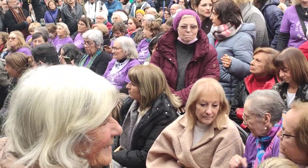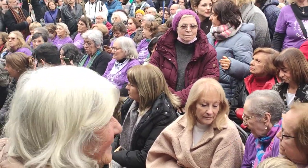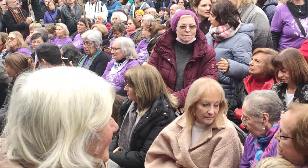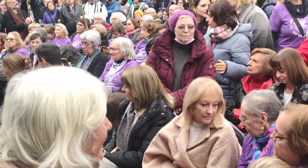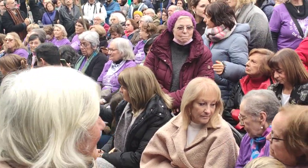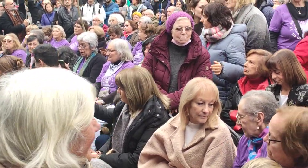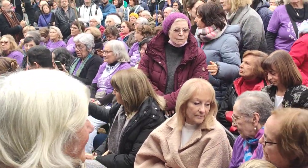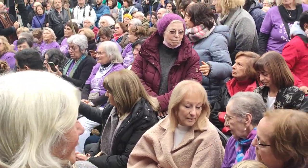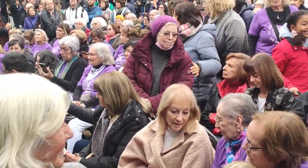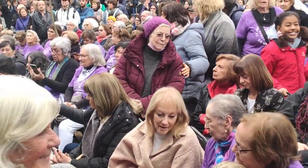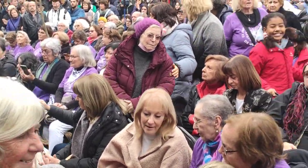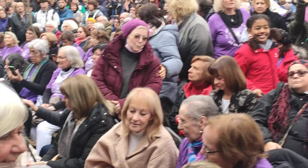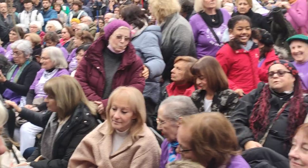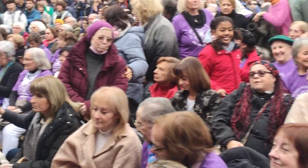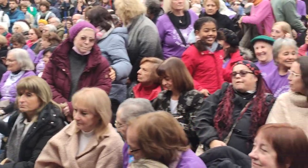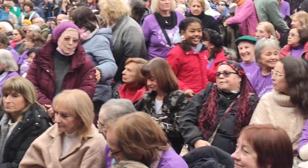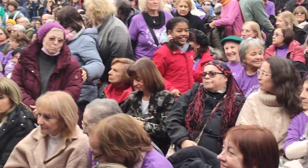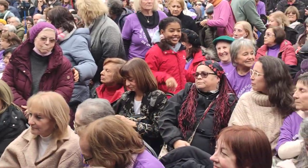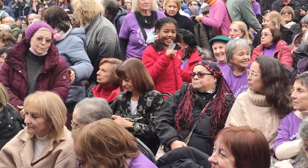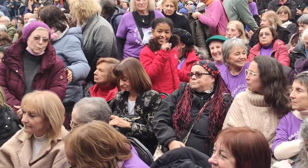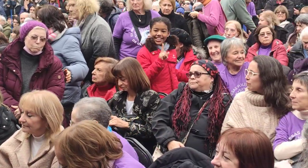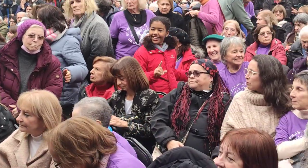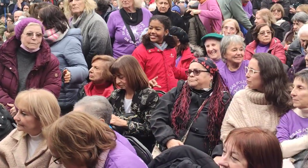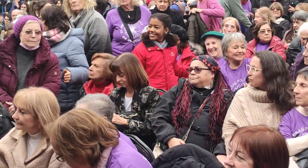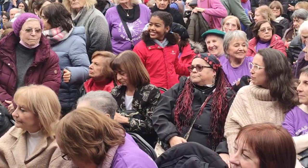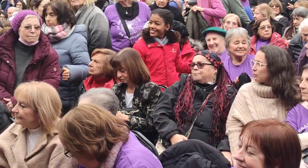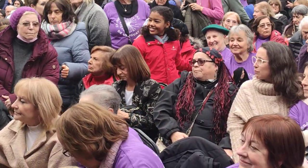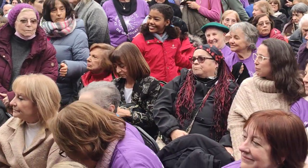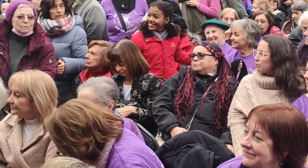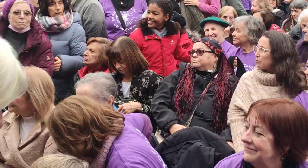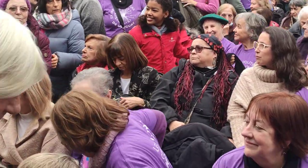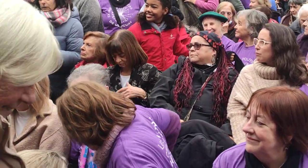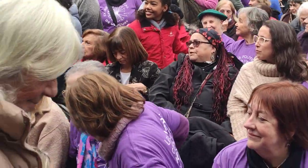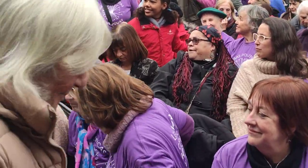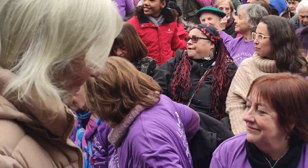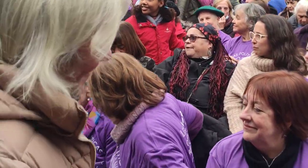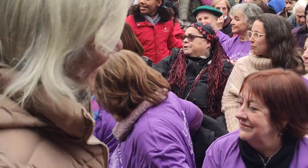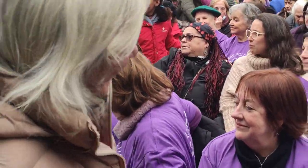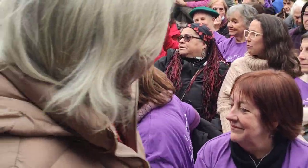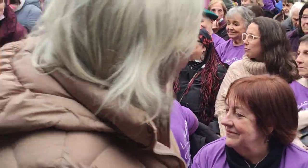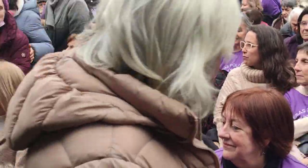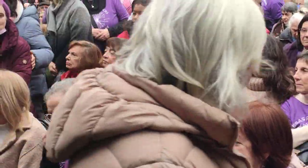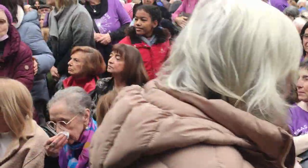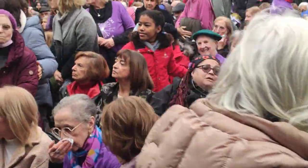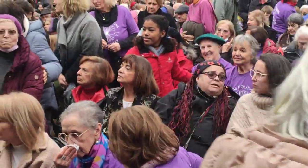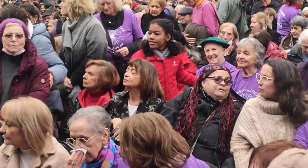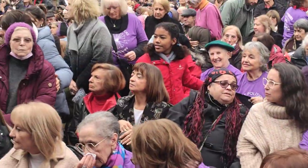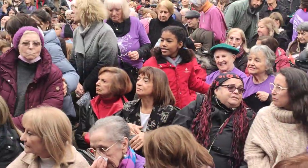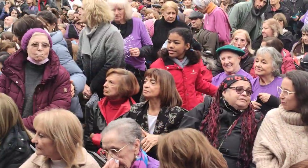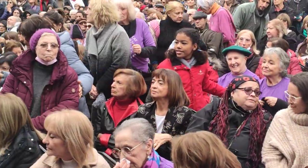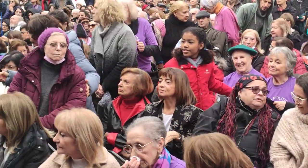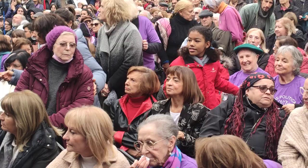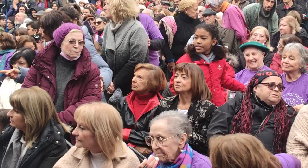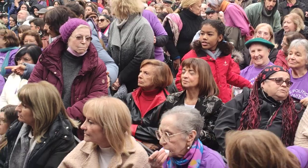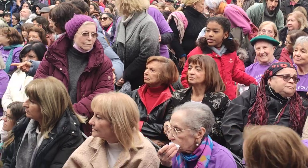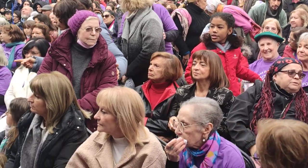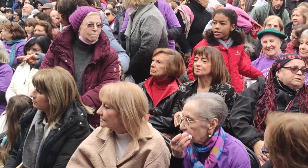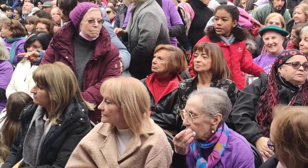Laura Cesio, Luciana Echevarría, Alma Varela y Jimena Abraham